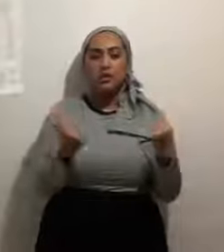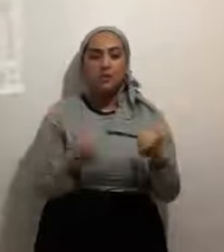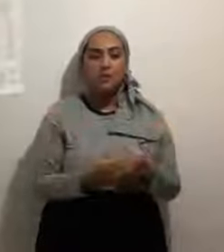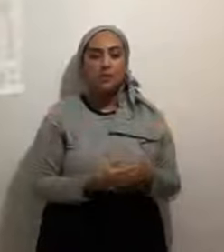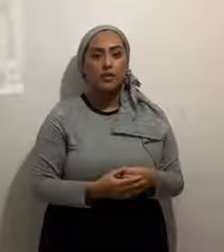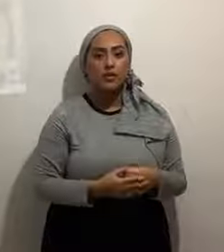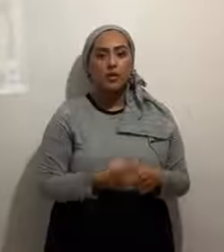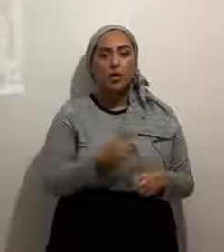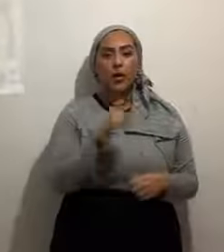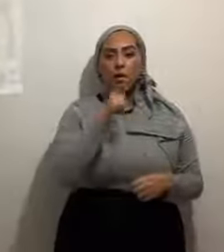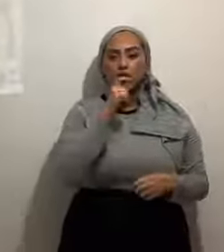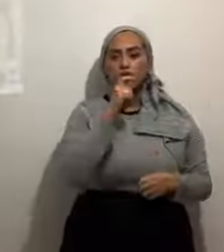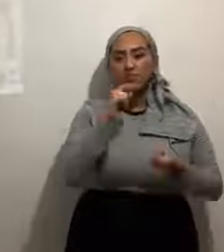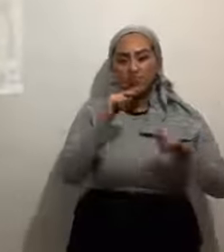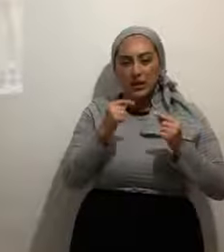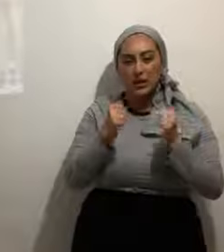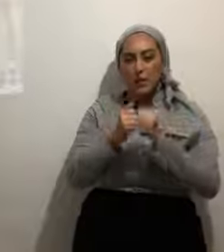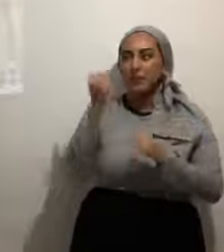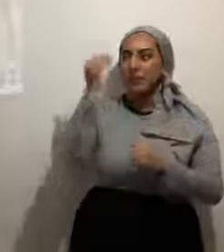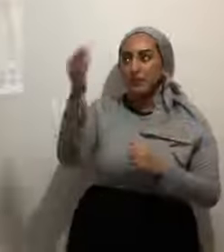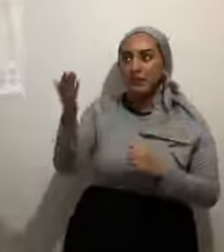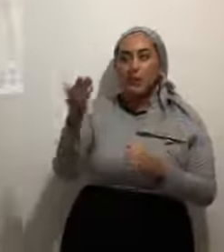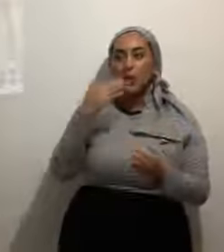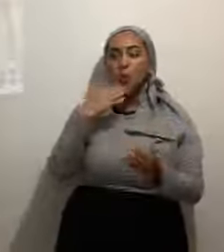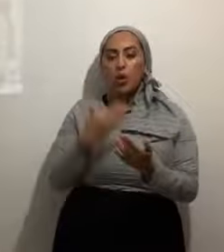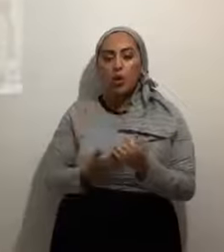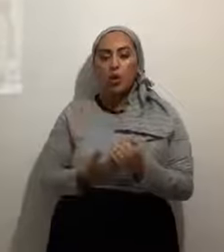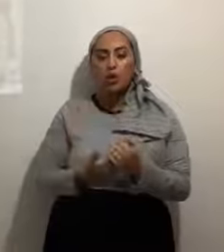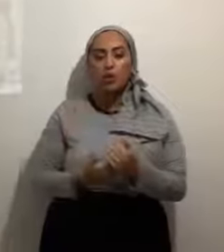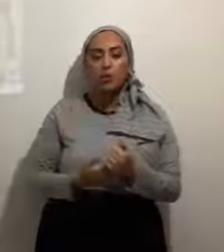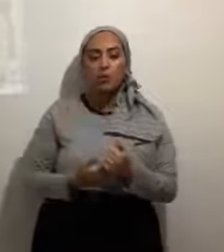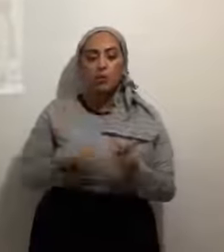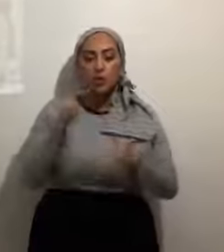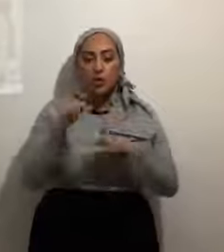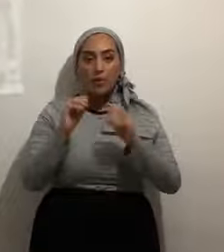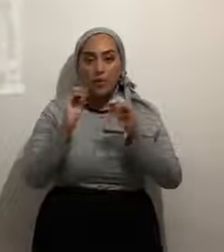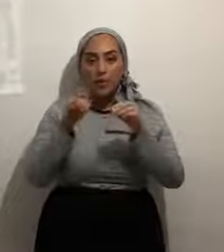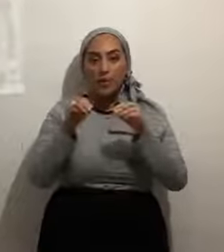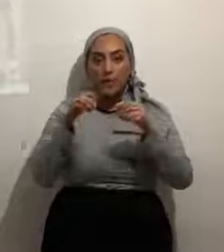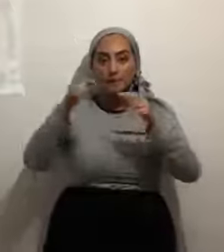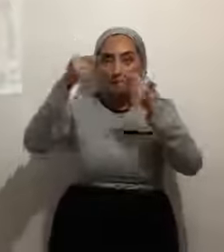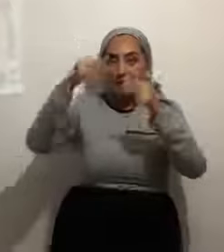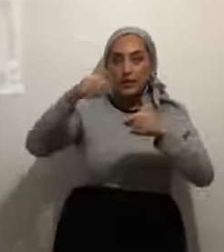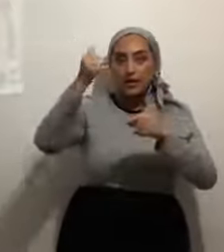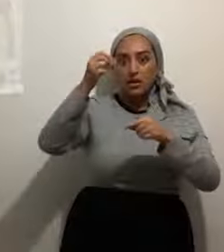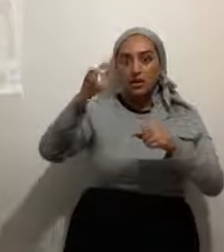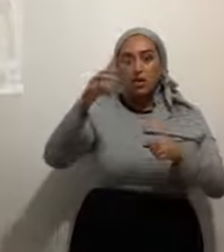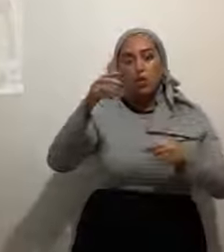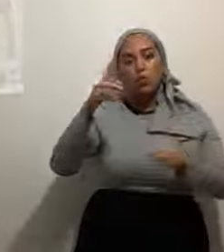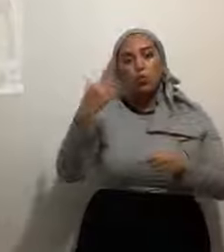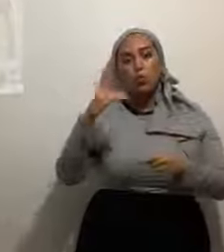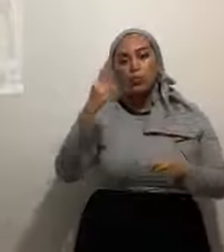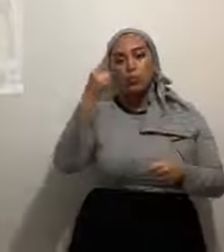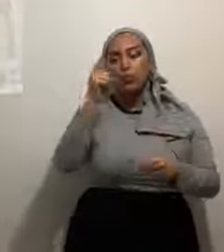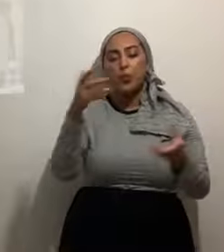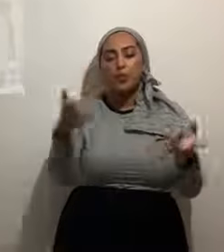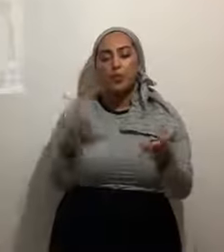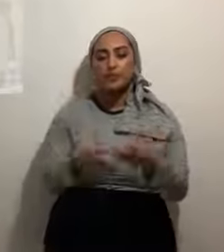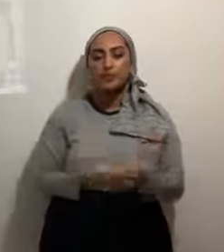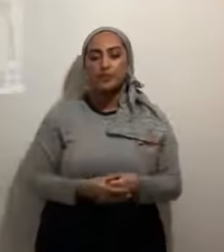se endureció contra él y le fue bien? O sea, el que se pone contra Yahshua, ¿para qué, verdad? Él arranca